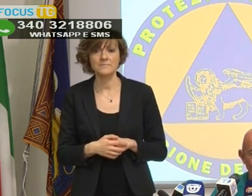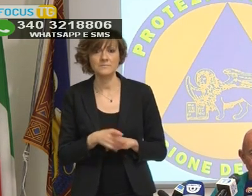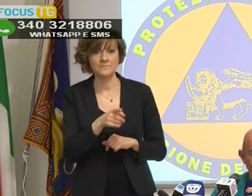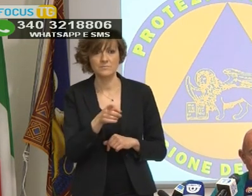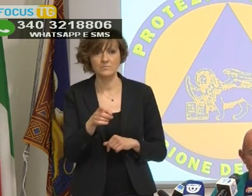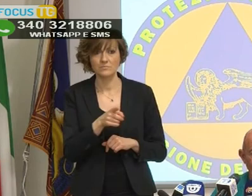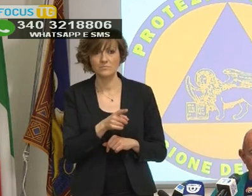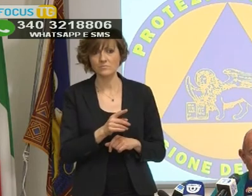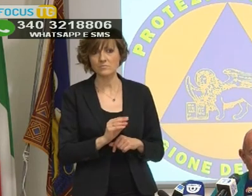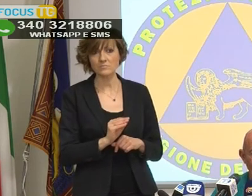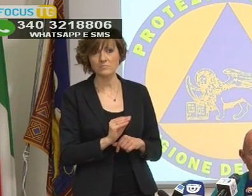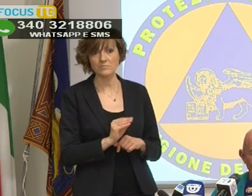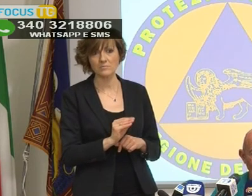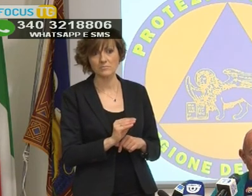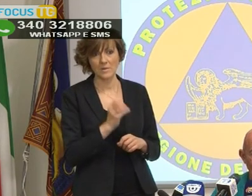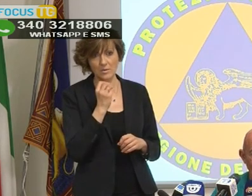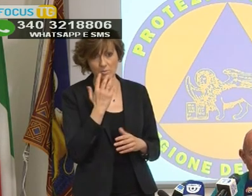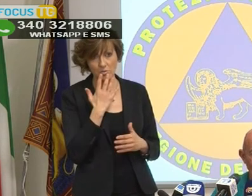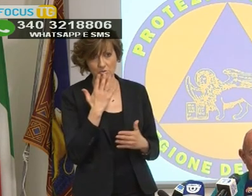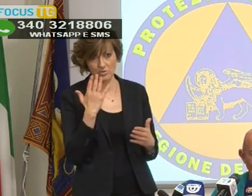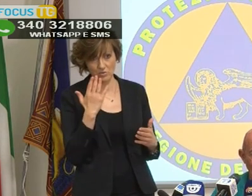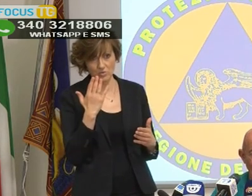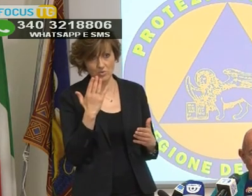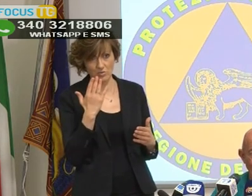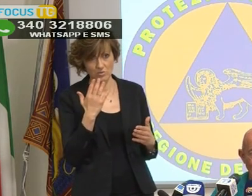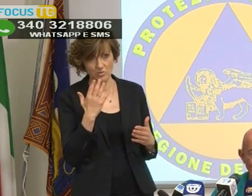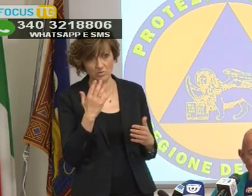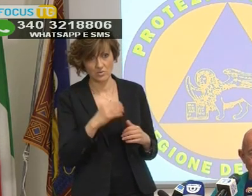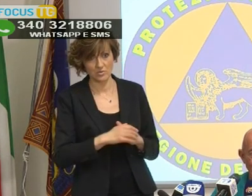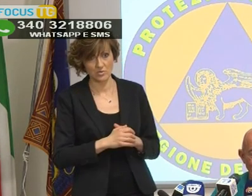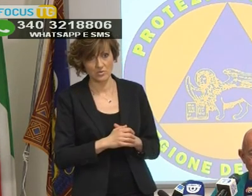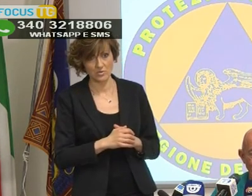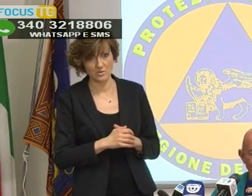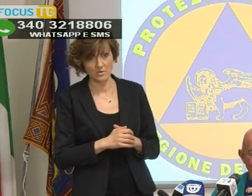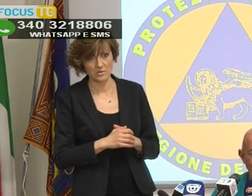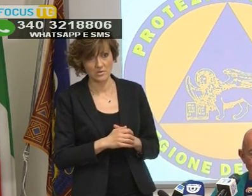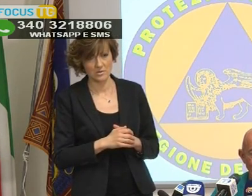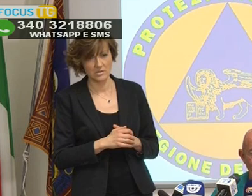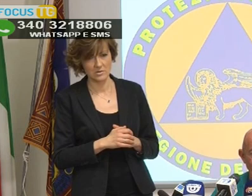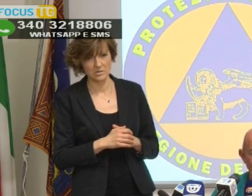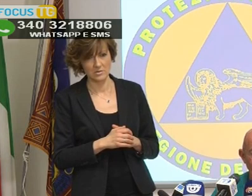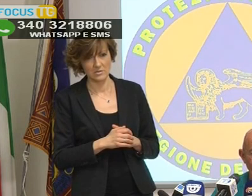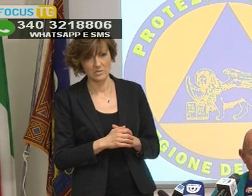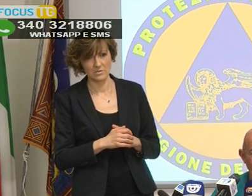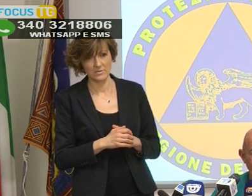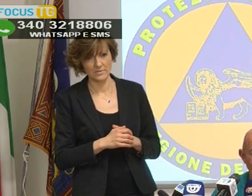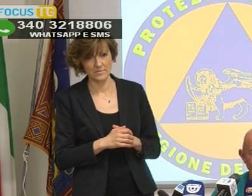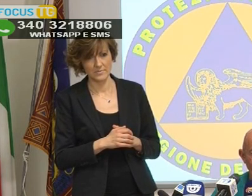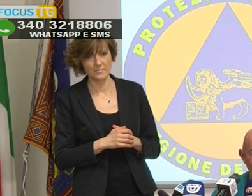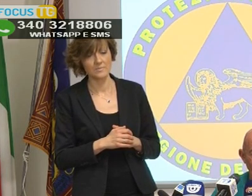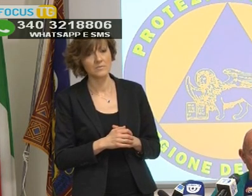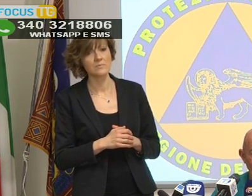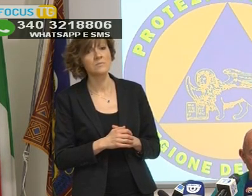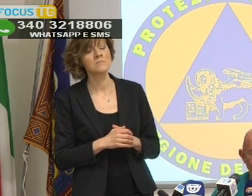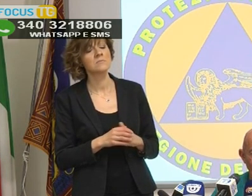Cristina Giacomuzzi. Buongiorno dottore. Le chiedevo a che punto siete, perché